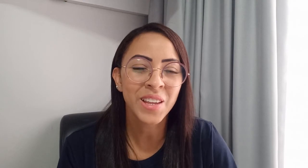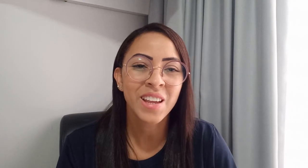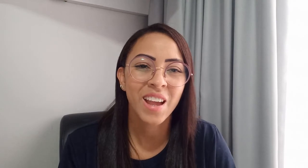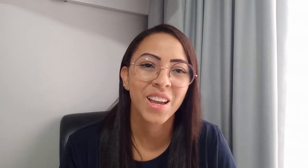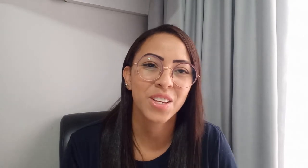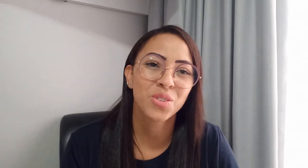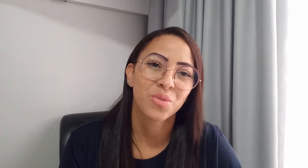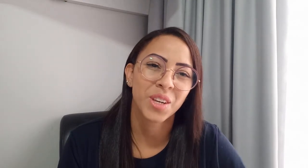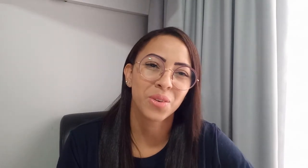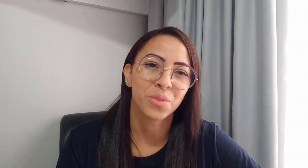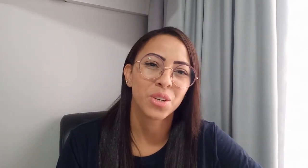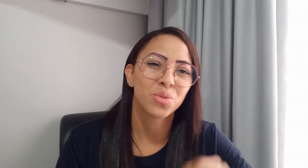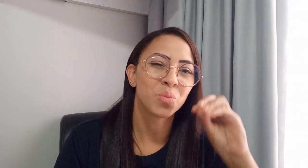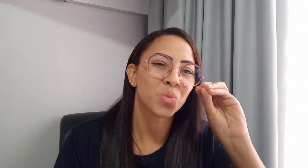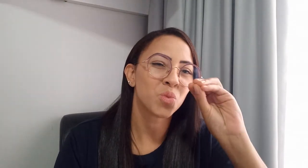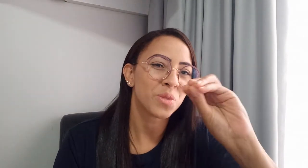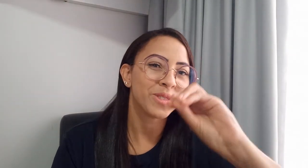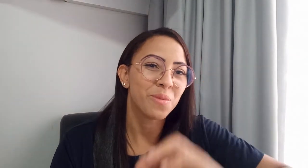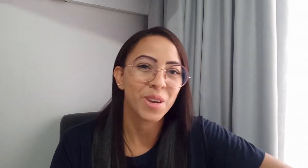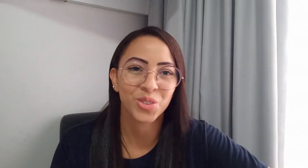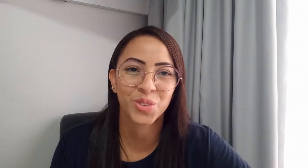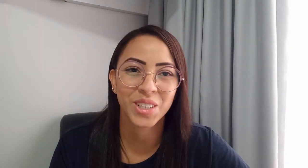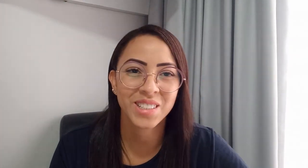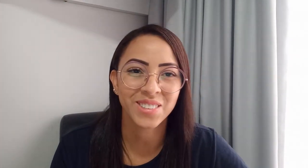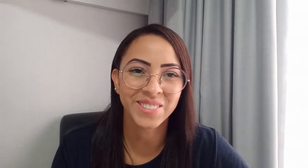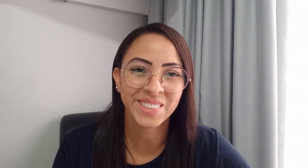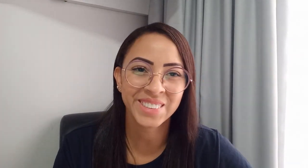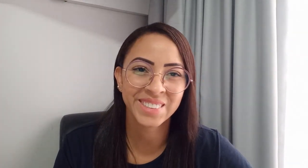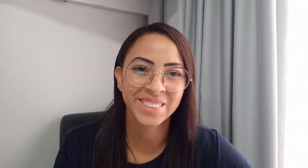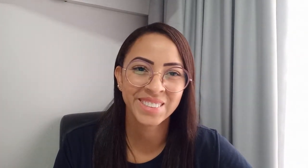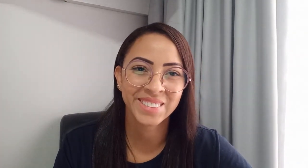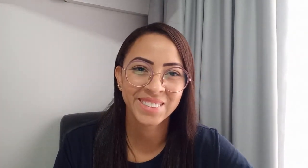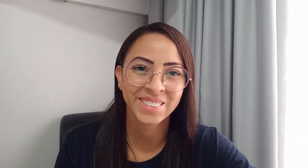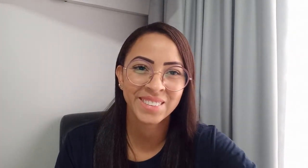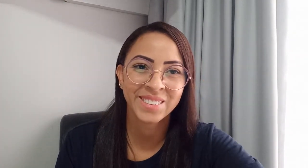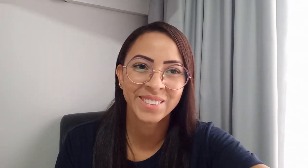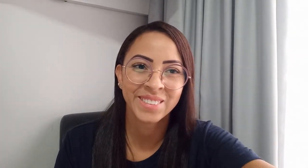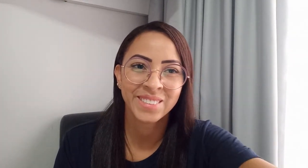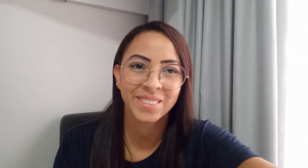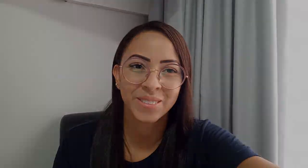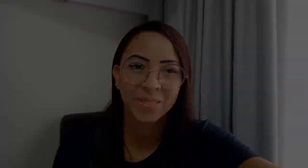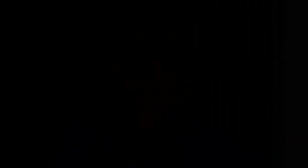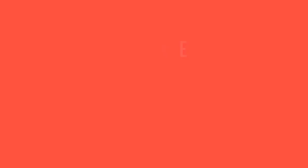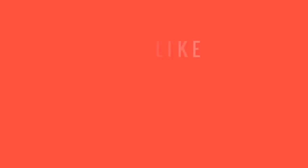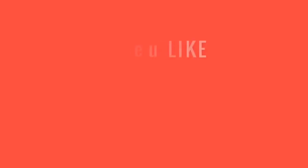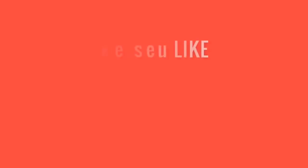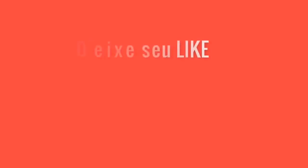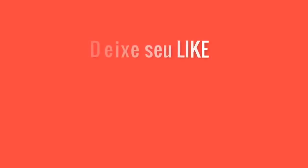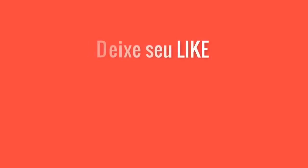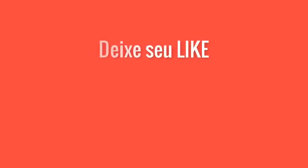É isso, fiquem com Deus. Um beijo no coração.